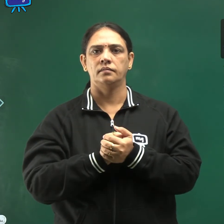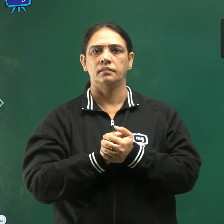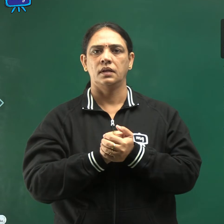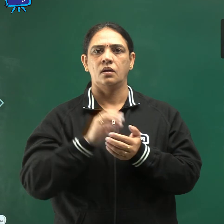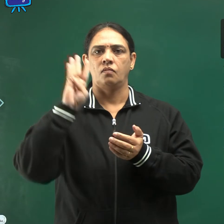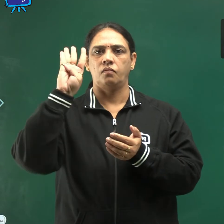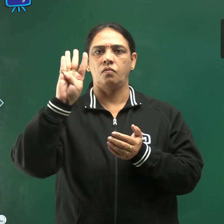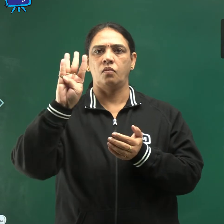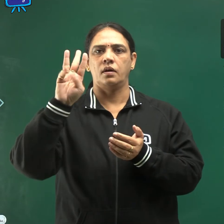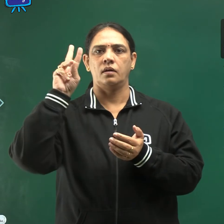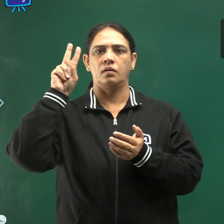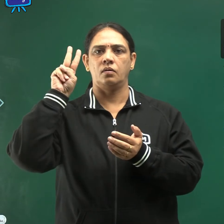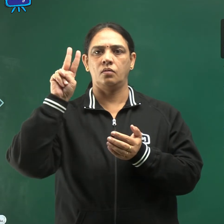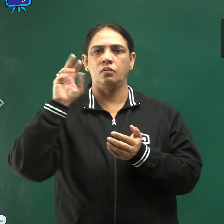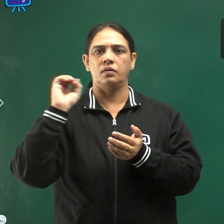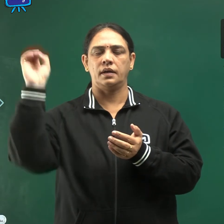42 डिग्री